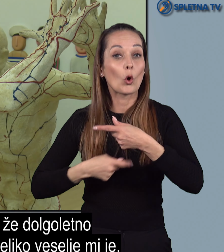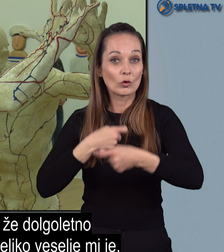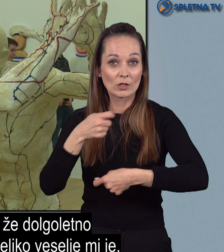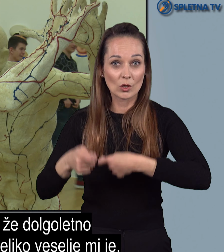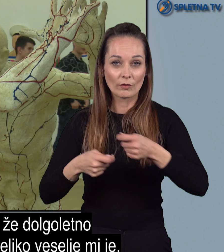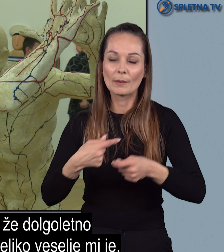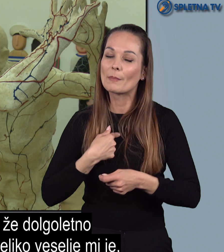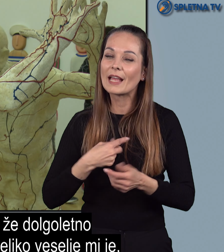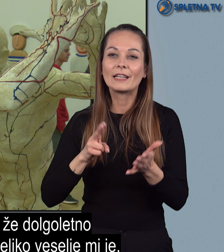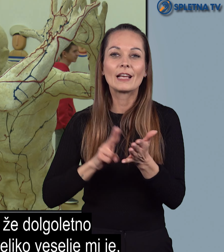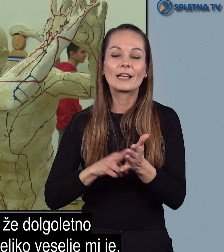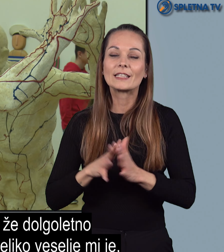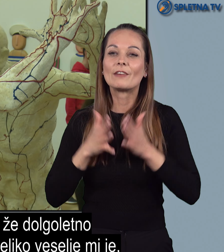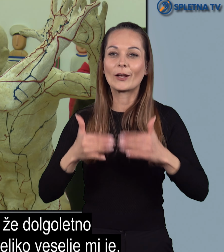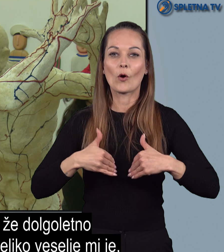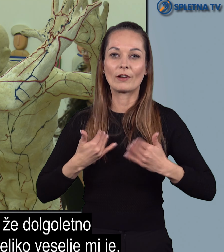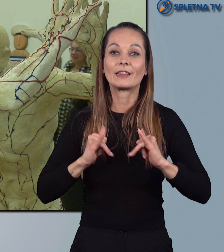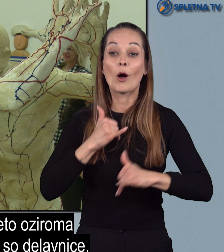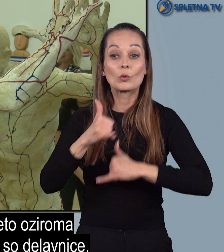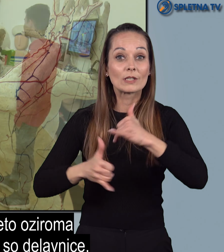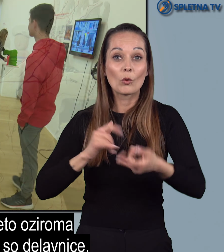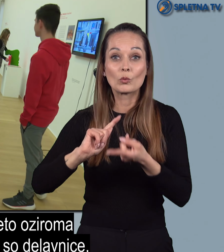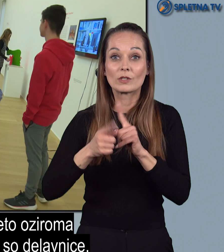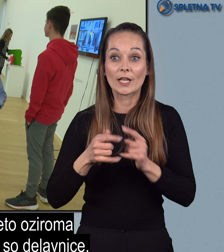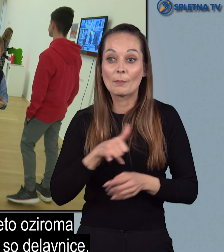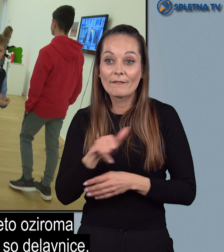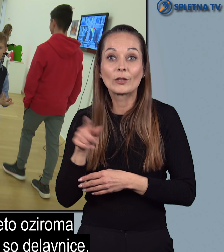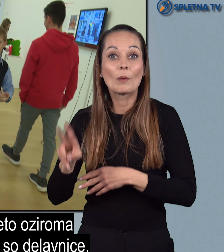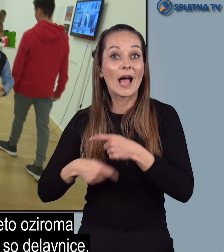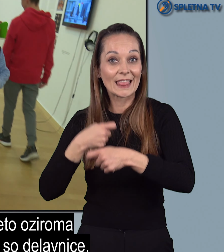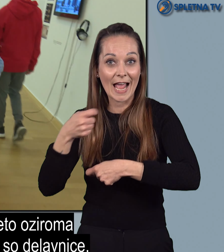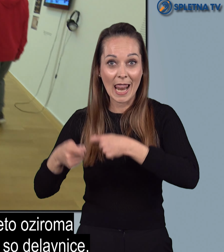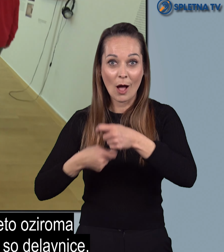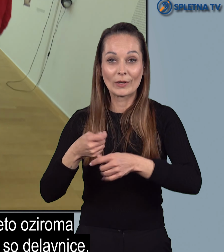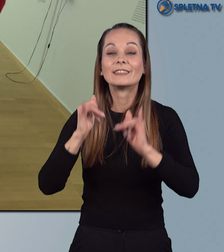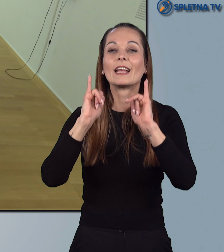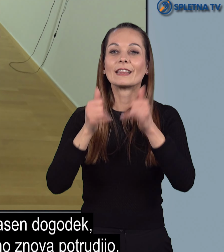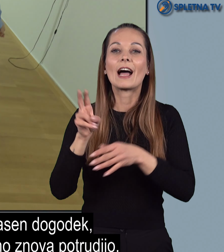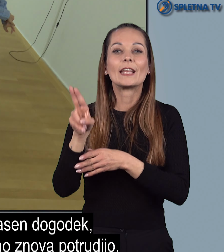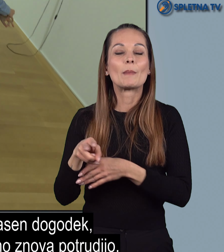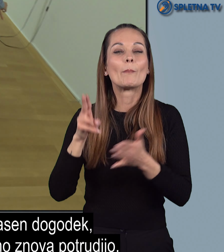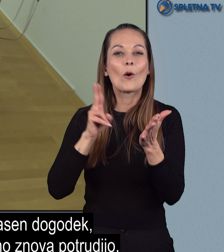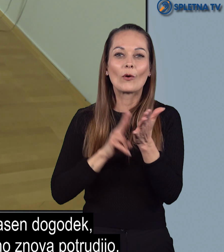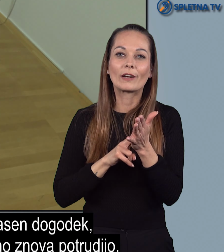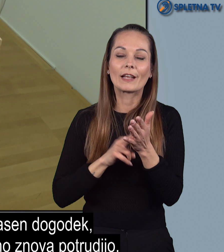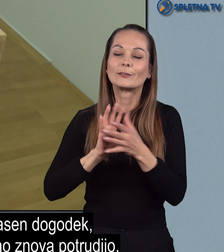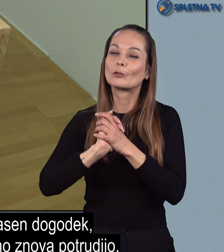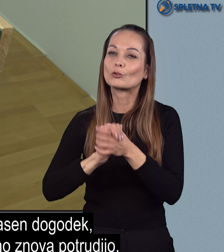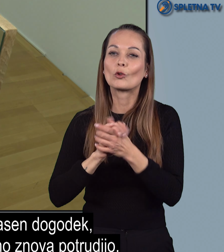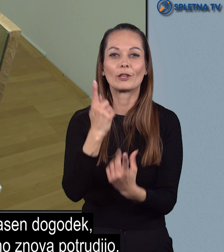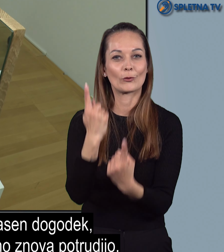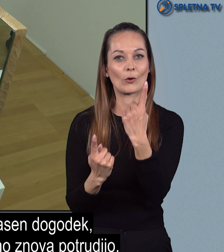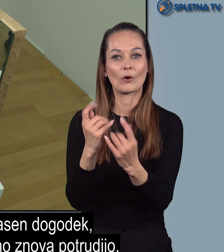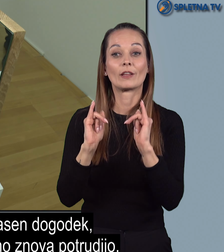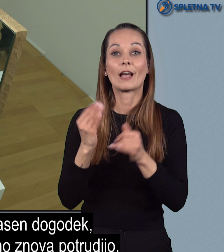sodelovanje in meni je res v veliko veselje, da vsako leto oziroma da vsakič, ko te delavnice so, da imamo res en tak krasen dogodek,